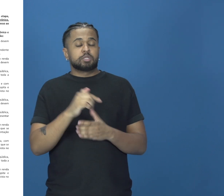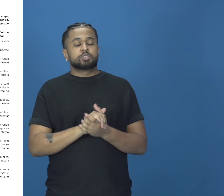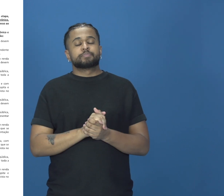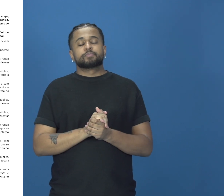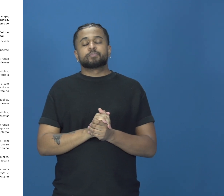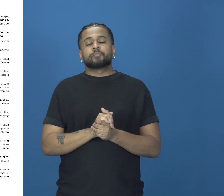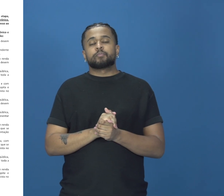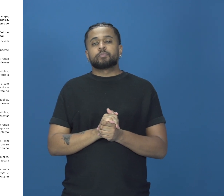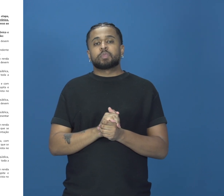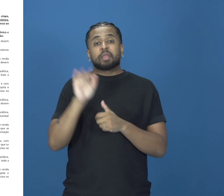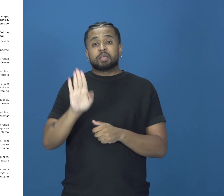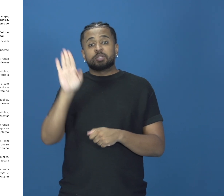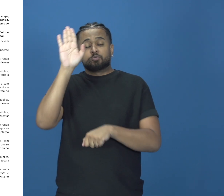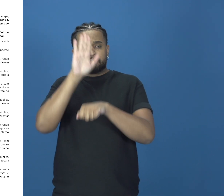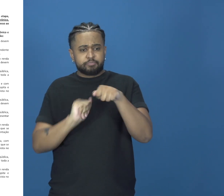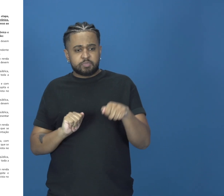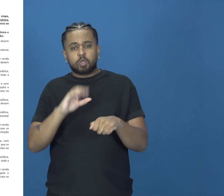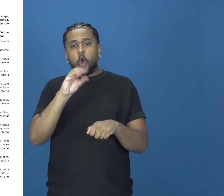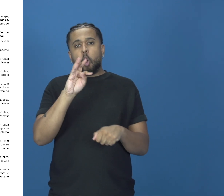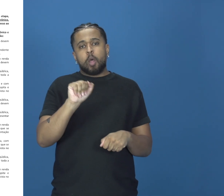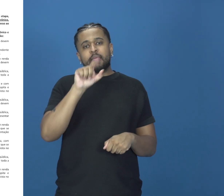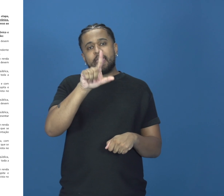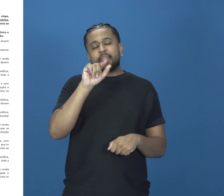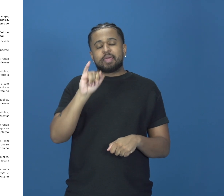8.3.2.7. Os candidatos convocados na cota